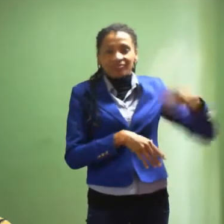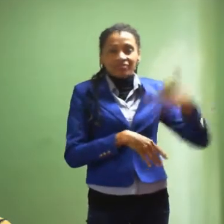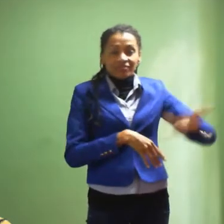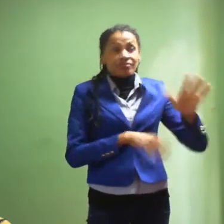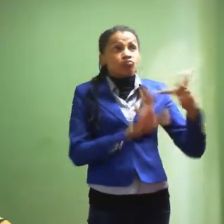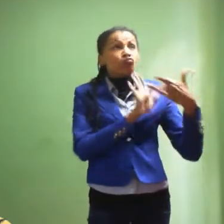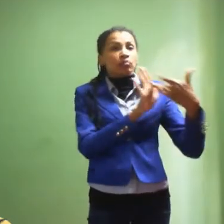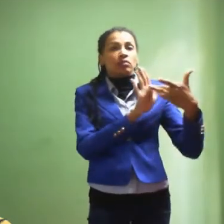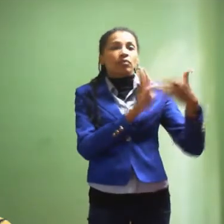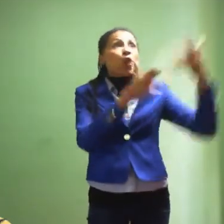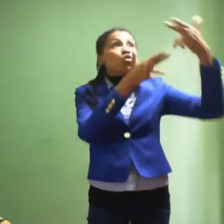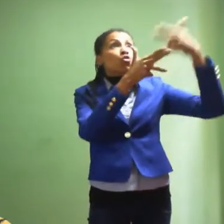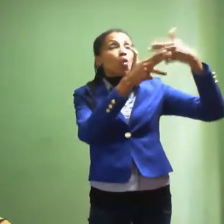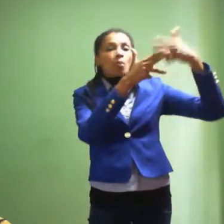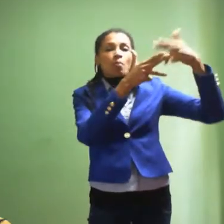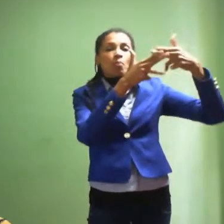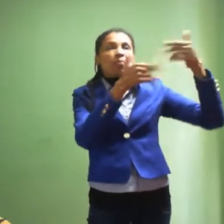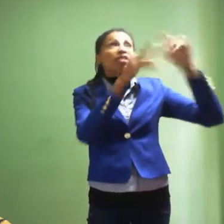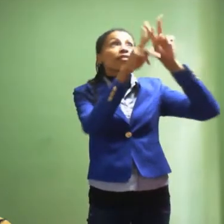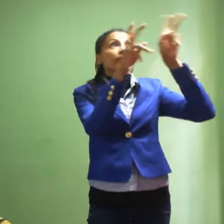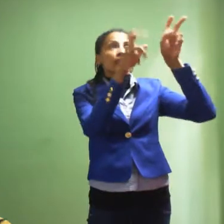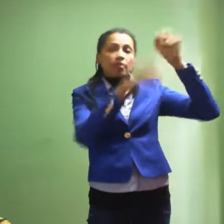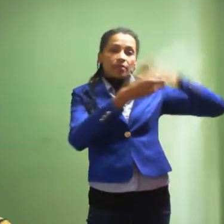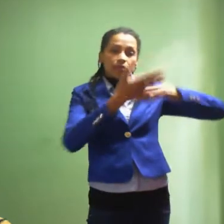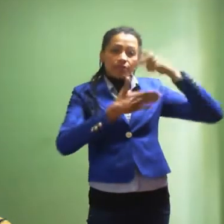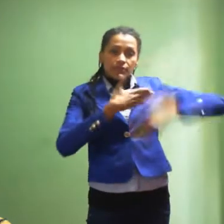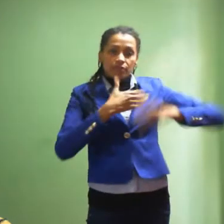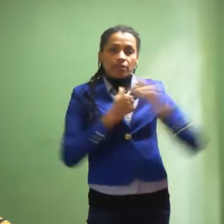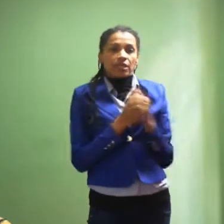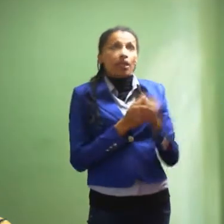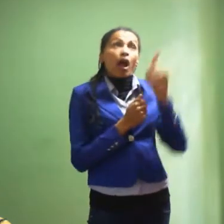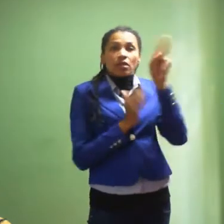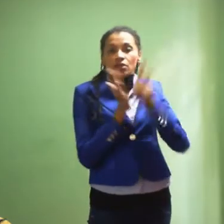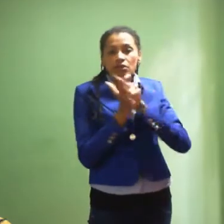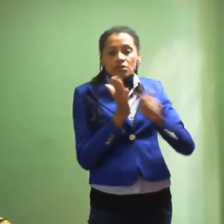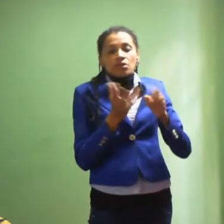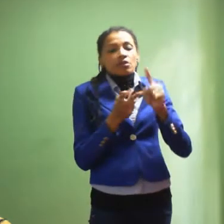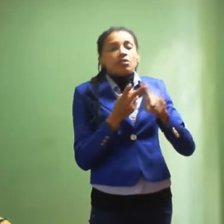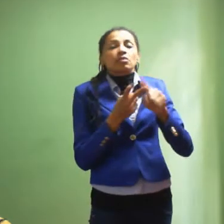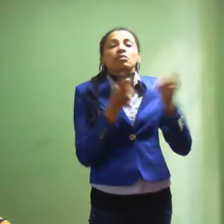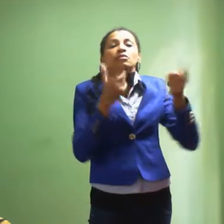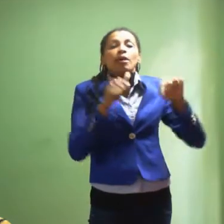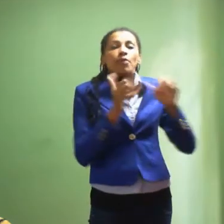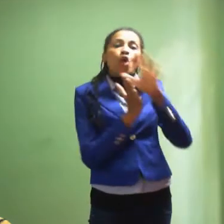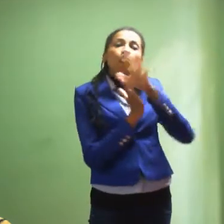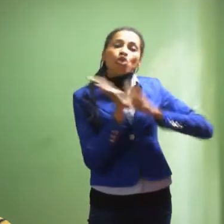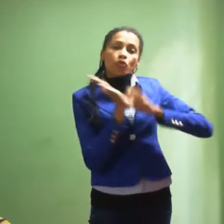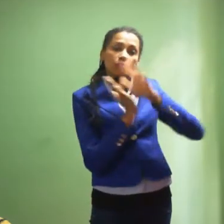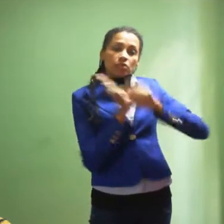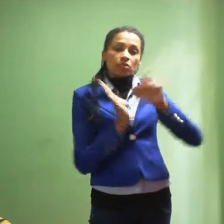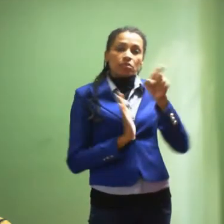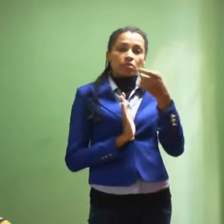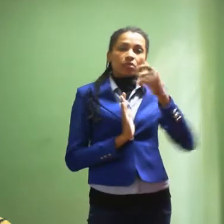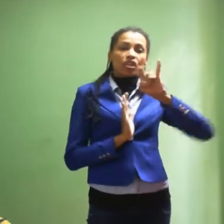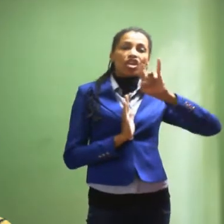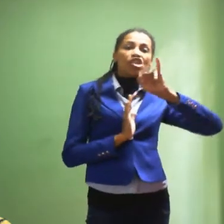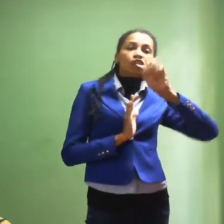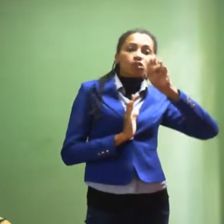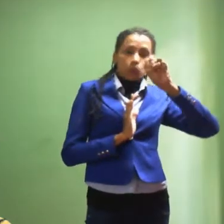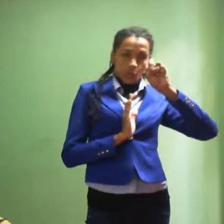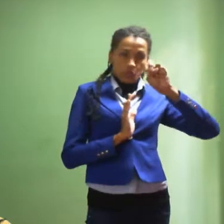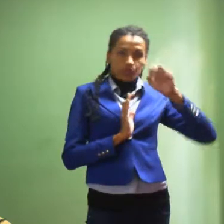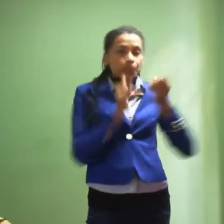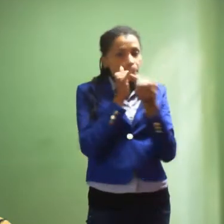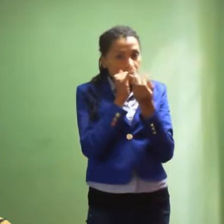a aparecer el nombre del eje temático, del proyecto pedagógico, y se va a generar un guión pedagógico del que también hablamos